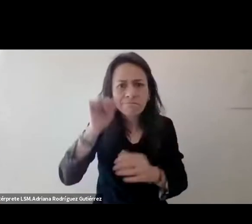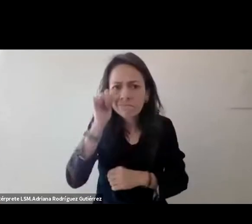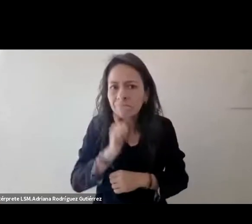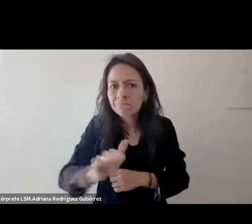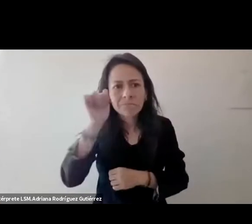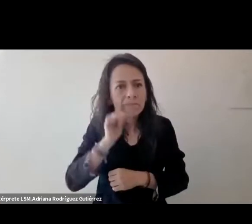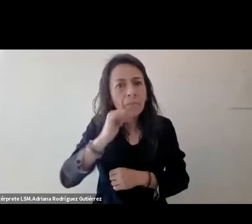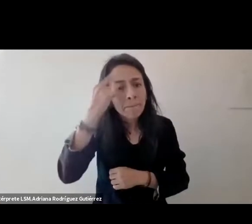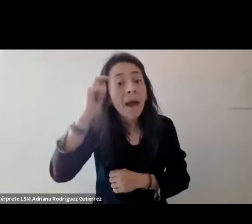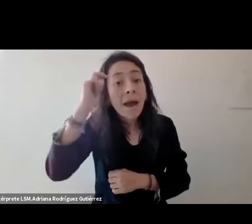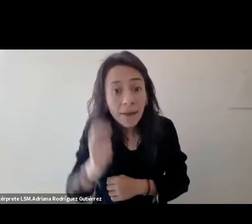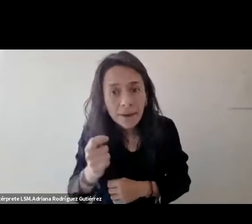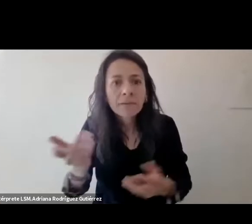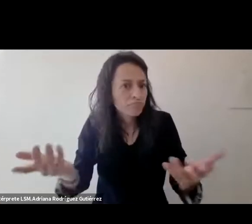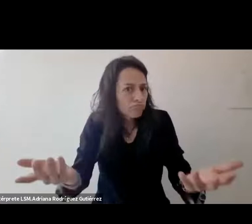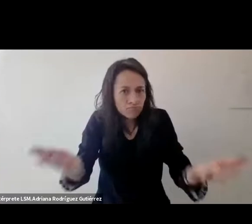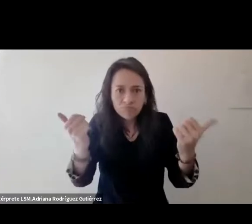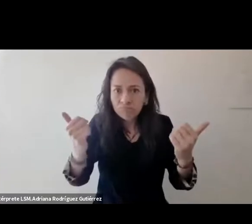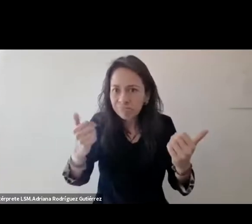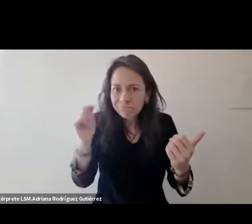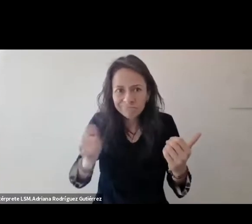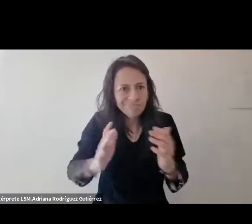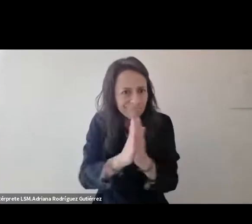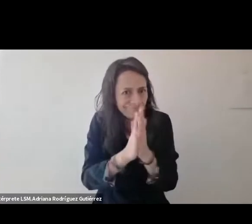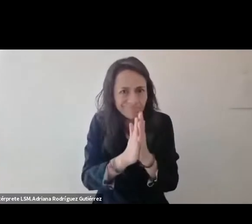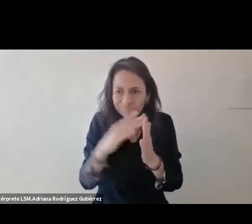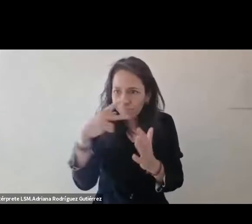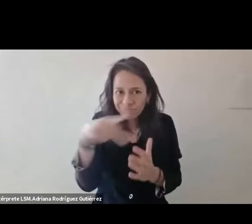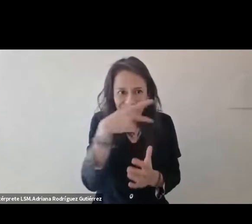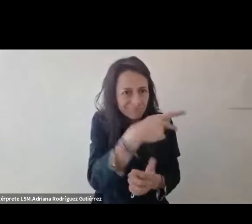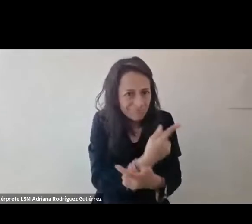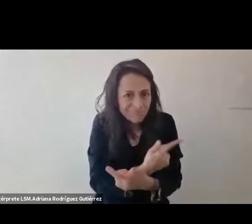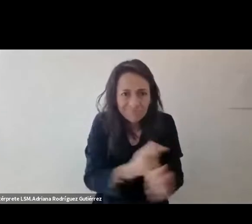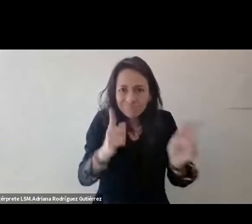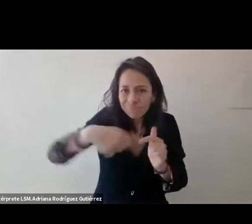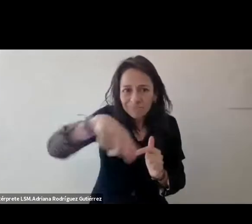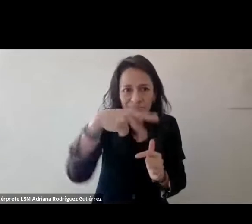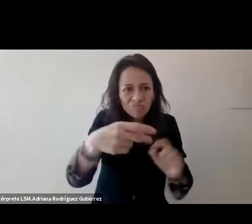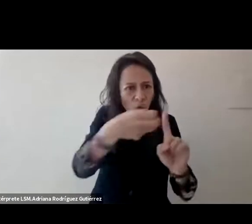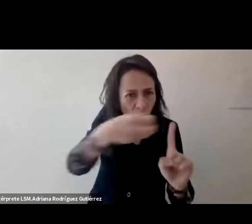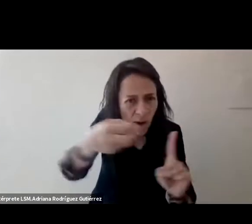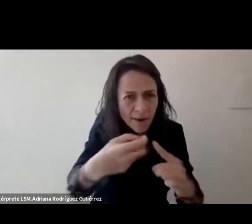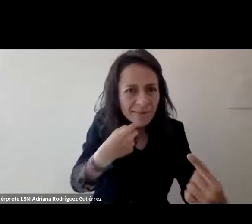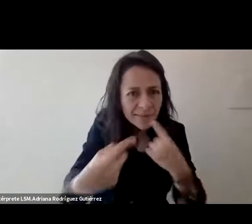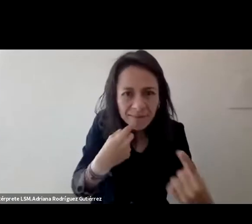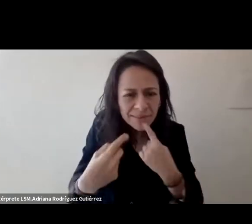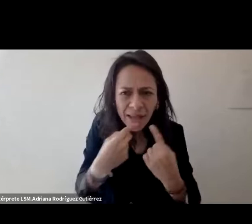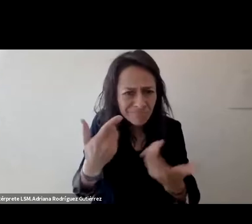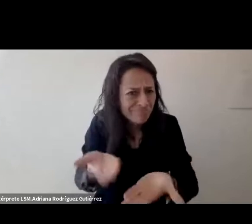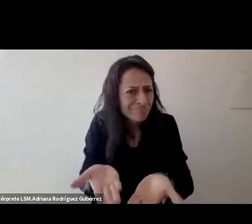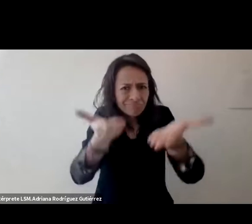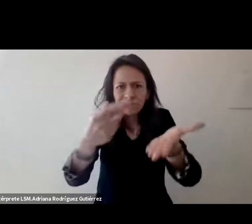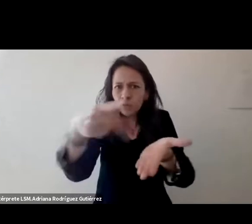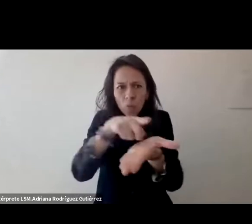los derechos a participar y los derechos de las organizaciones de la sociedad civil. Quiero en especial agradecer la